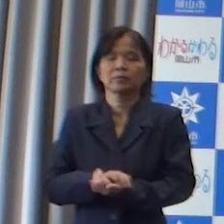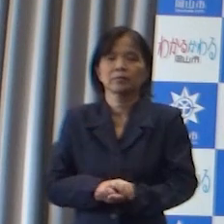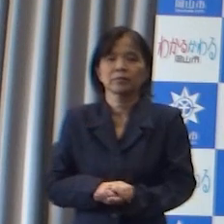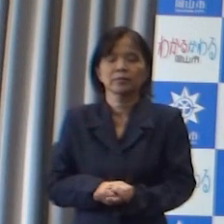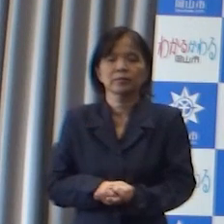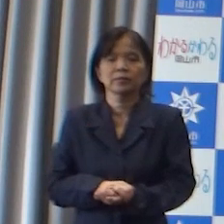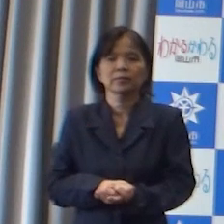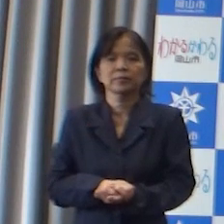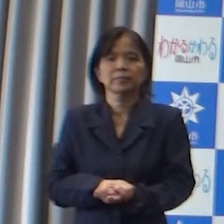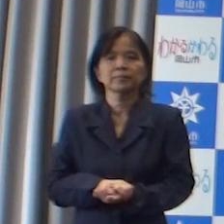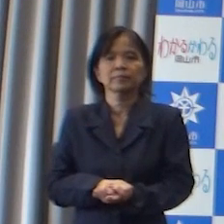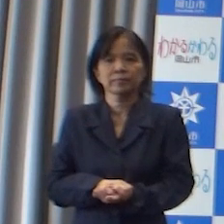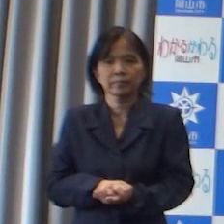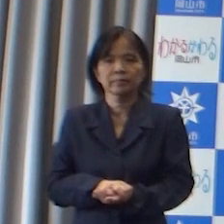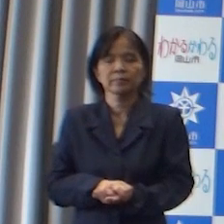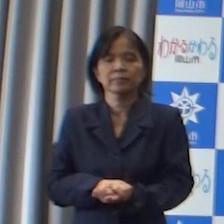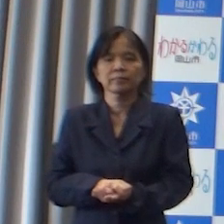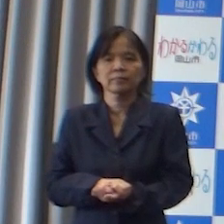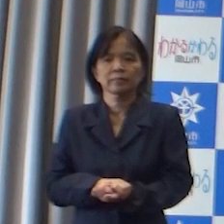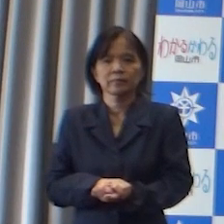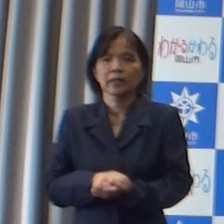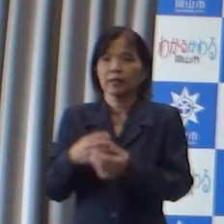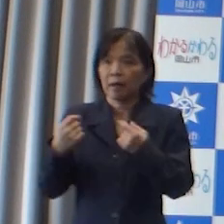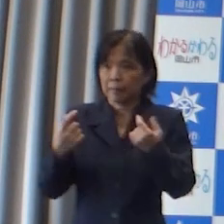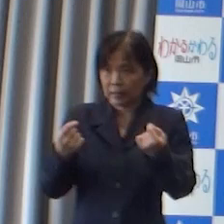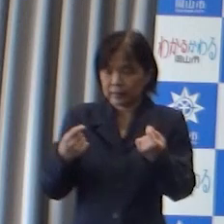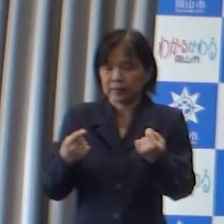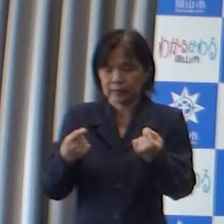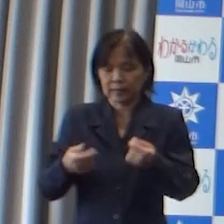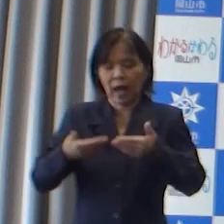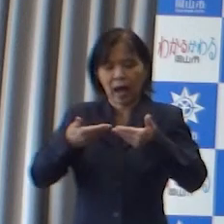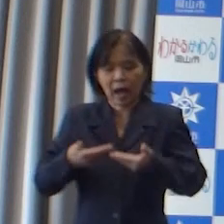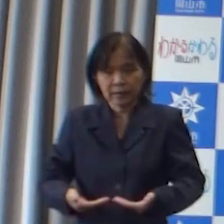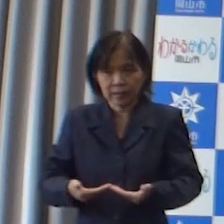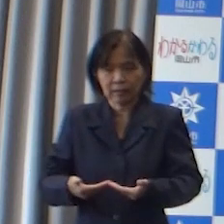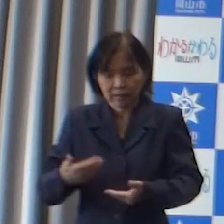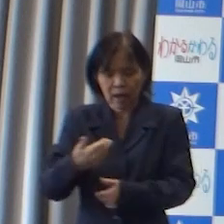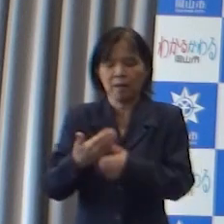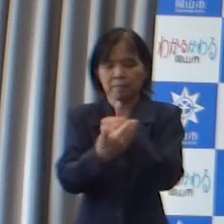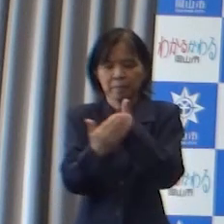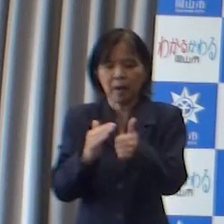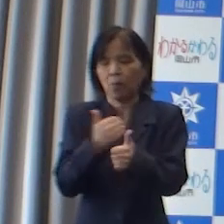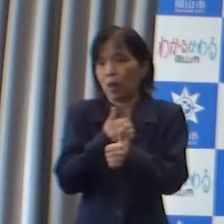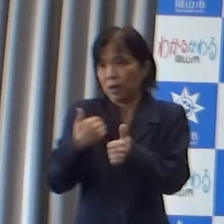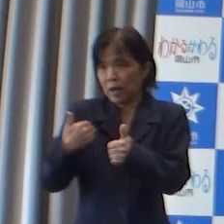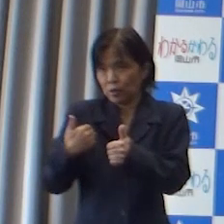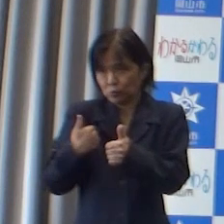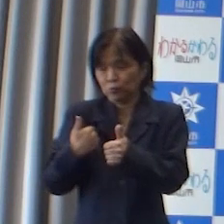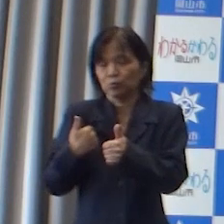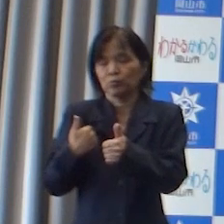ておりますけれども、現実にやはり安全の確保等々の